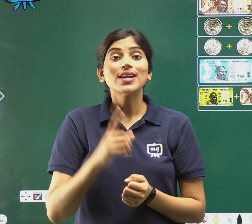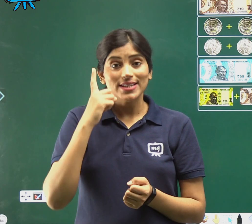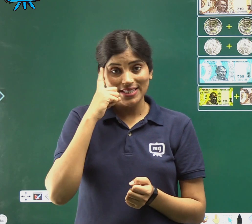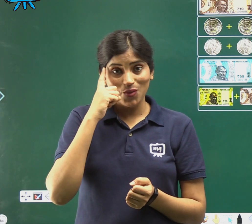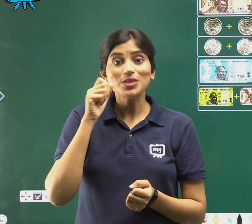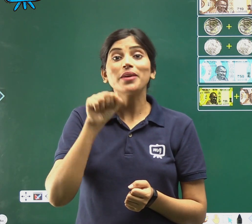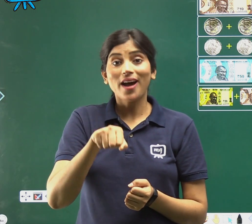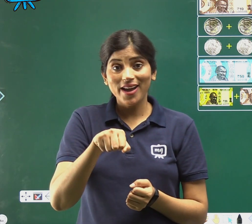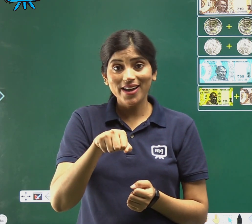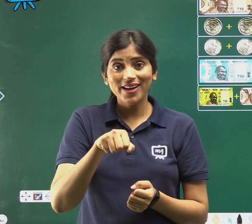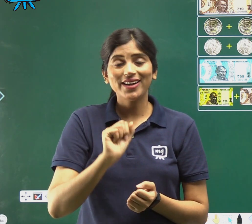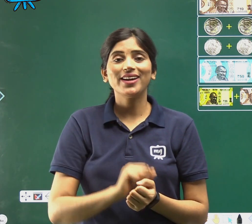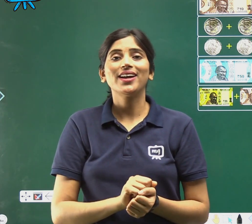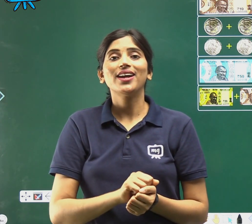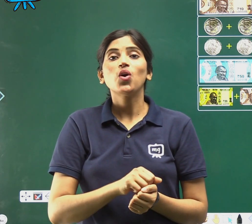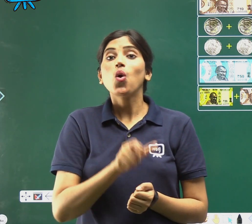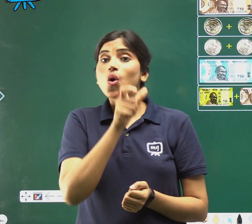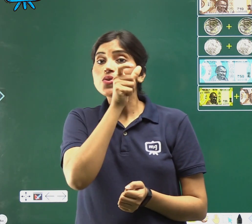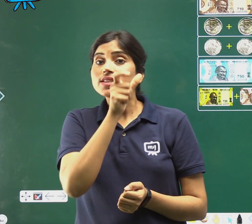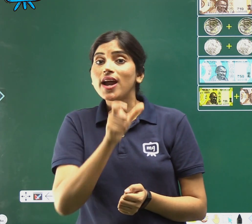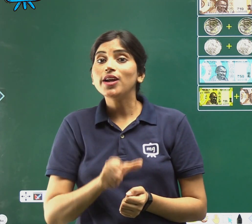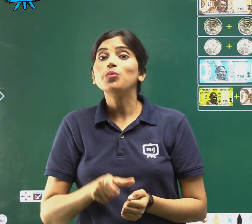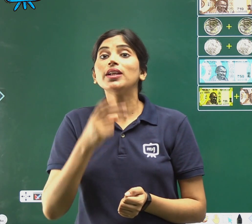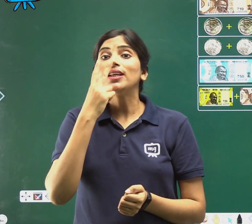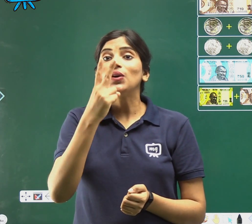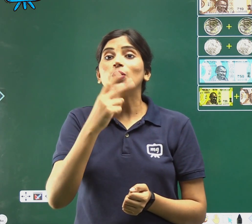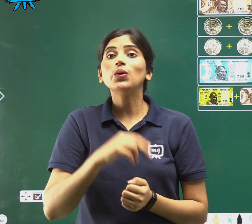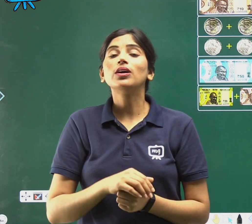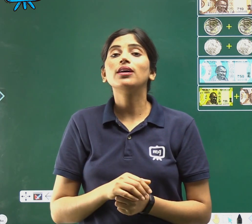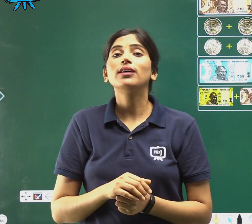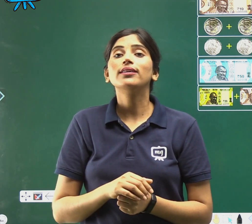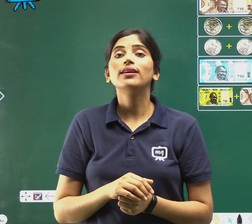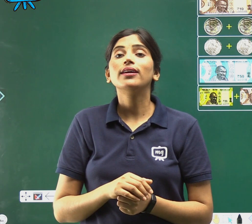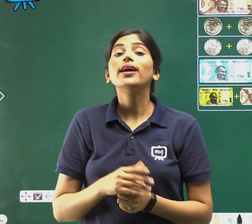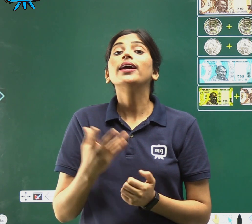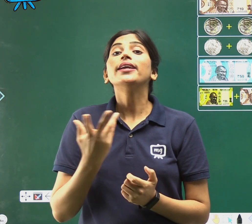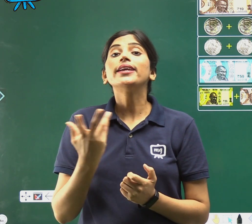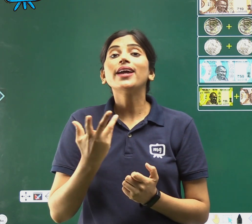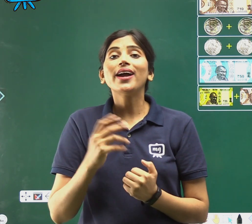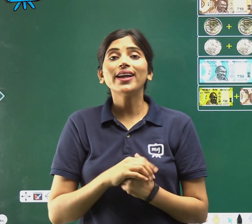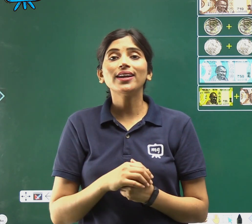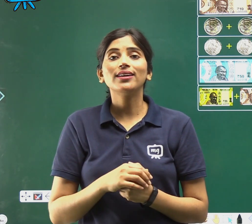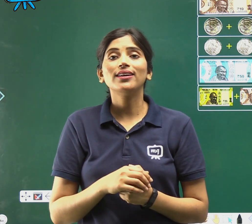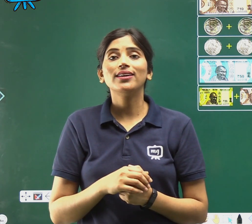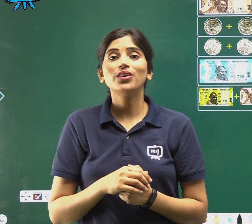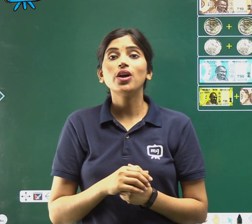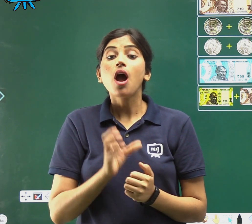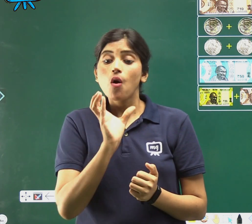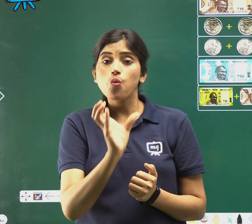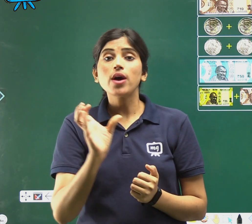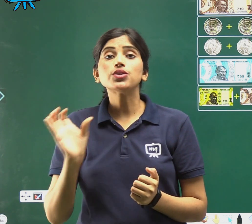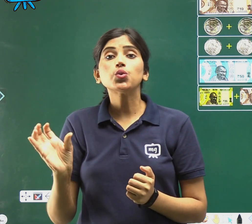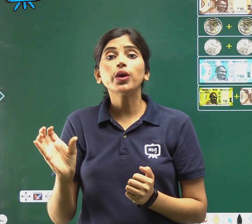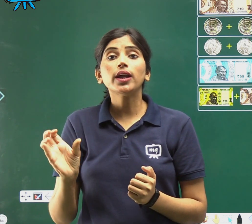समझ में आया? अब इधर देखो बच्चों, ये क्या है?